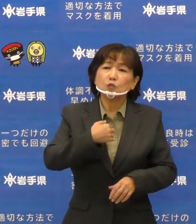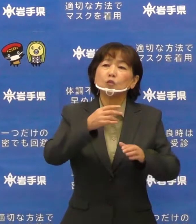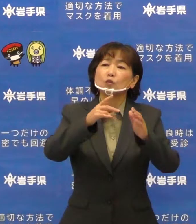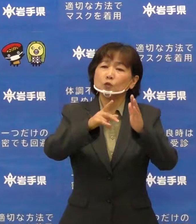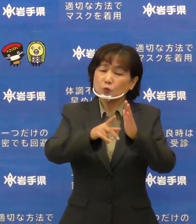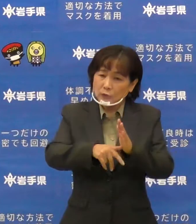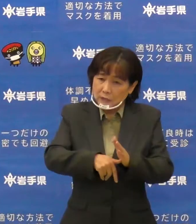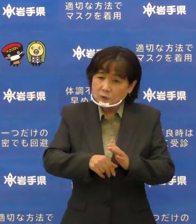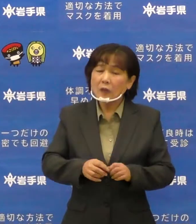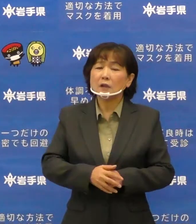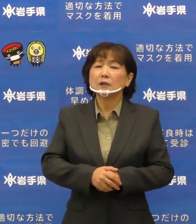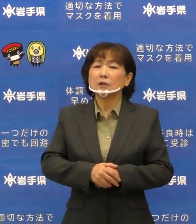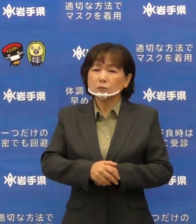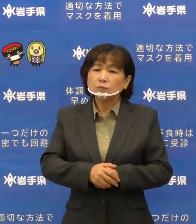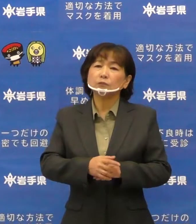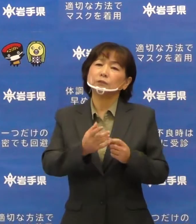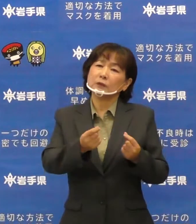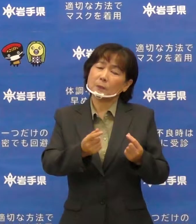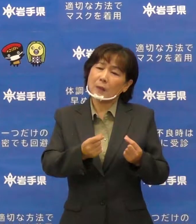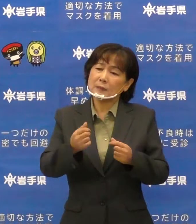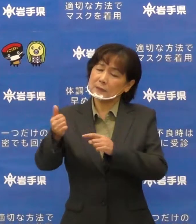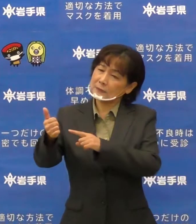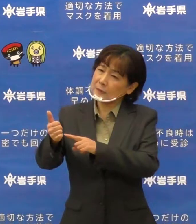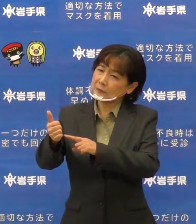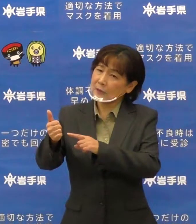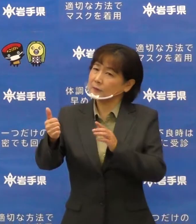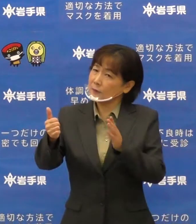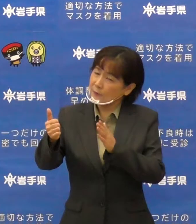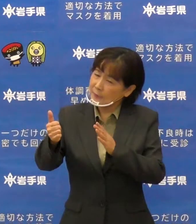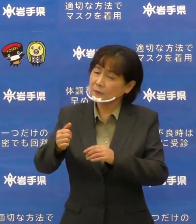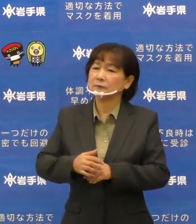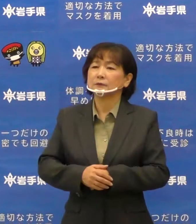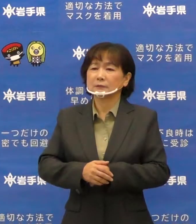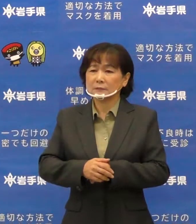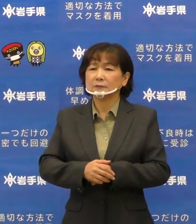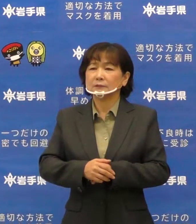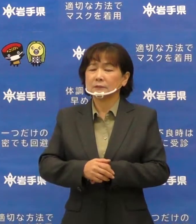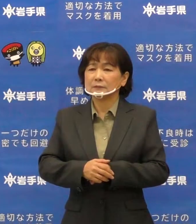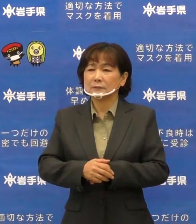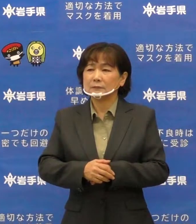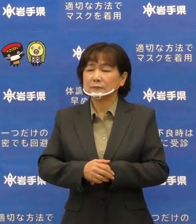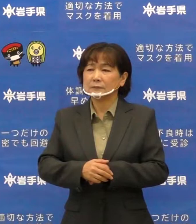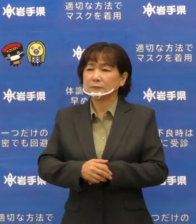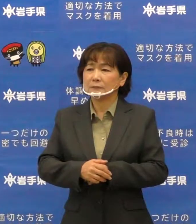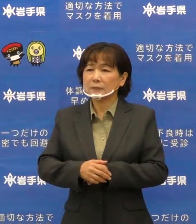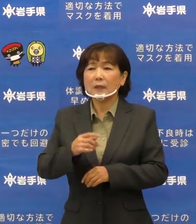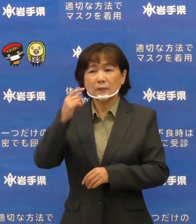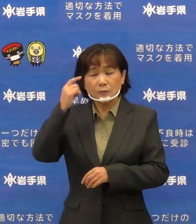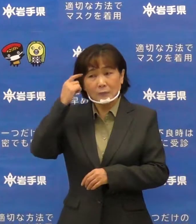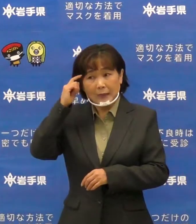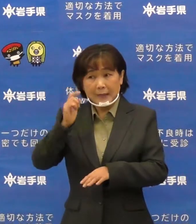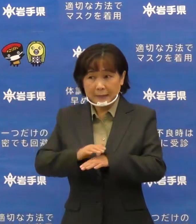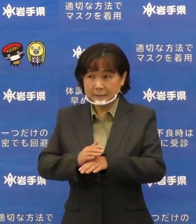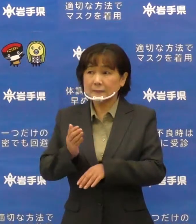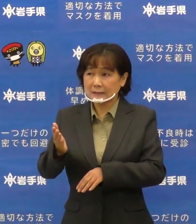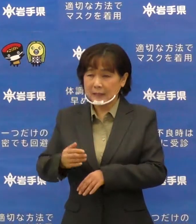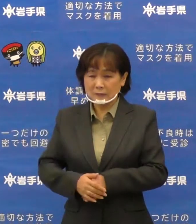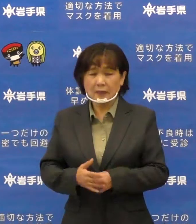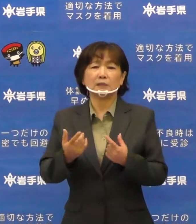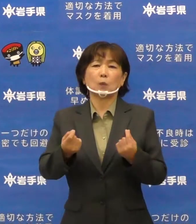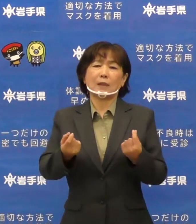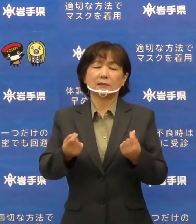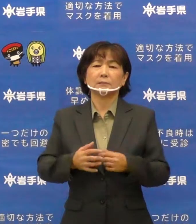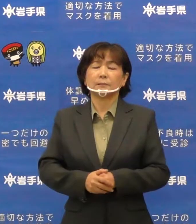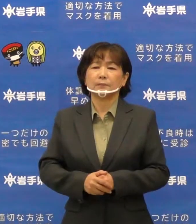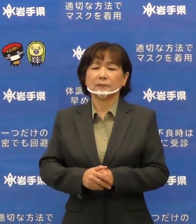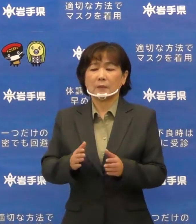い、支持というか支援したいということでしょうか。 そういうことですね、はい。 あとすみません、私質問最後なんですけど、先ほどあの知事もお